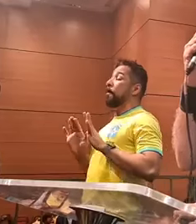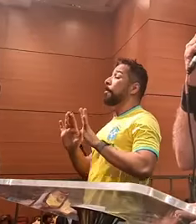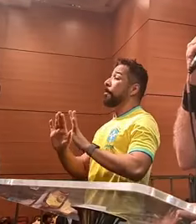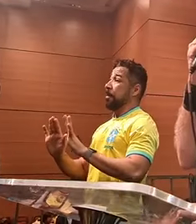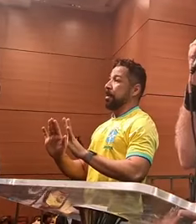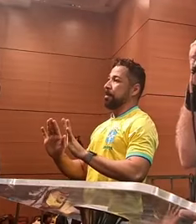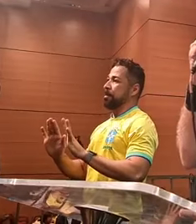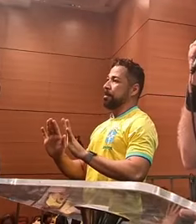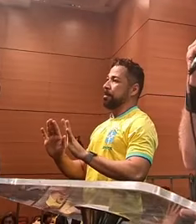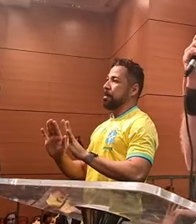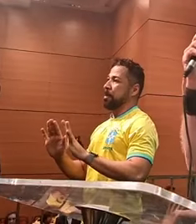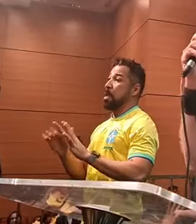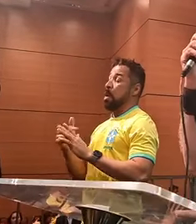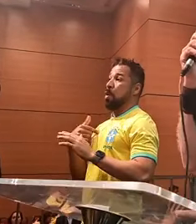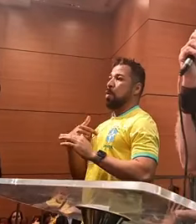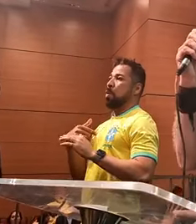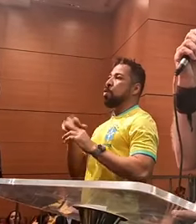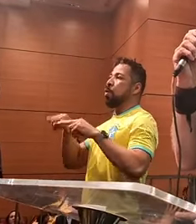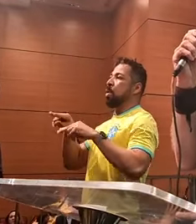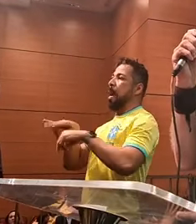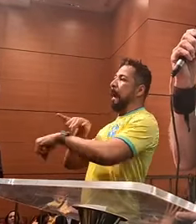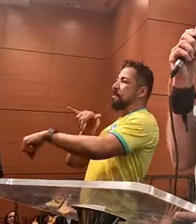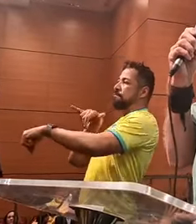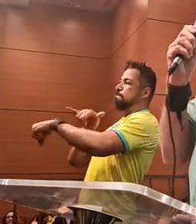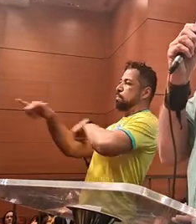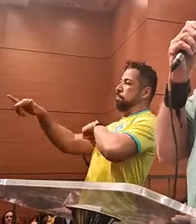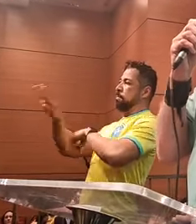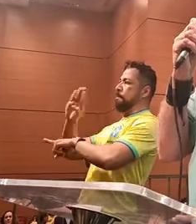Mas jamais eu trairia